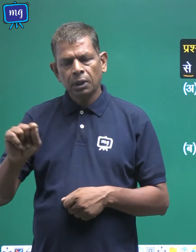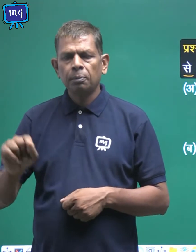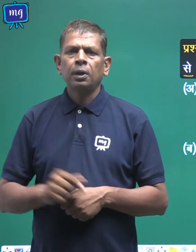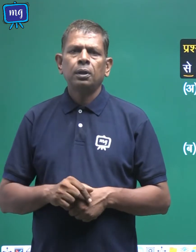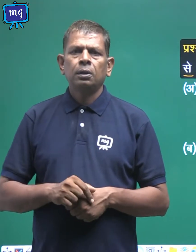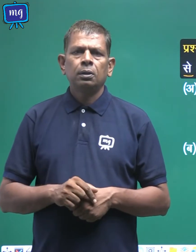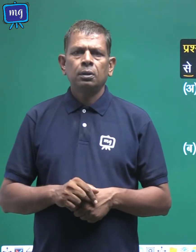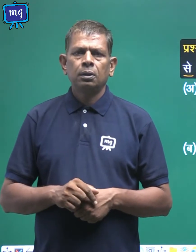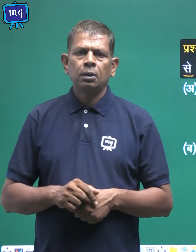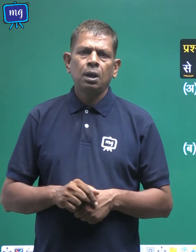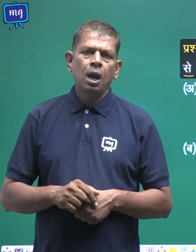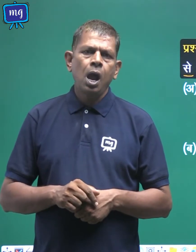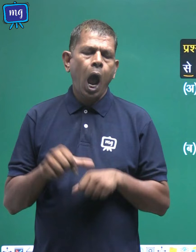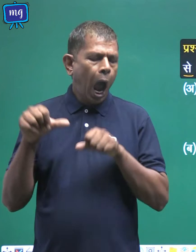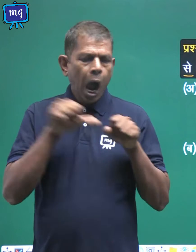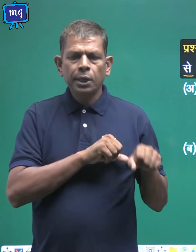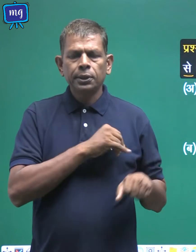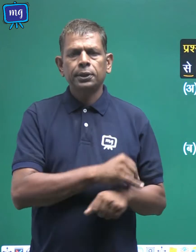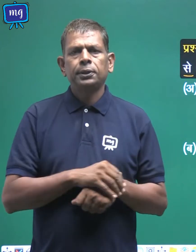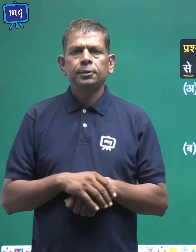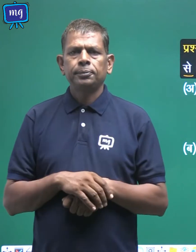भरेंगे मांसाहारी।